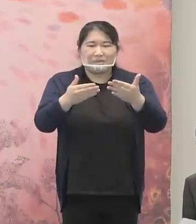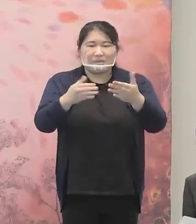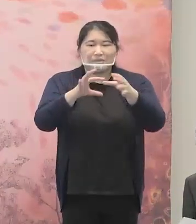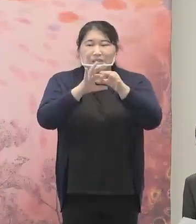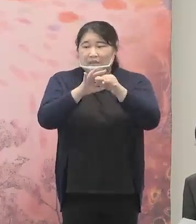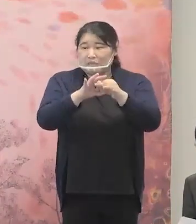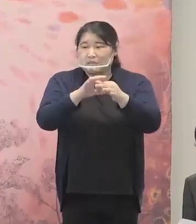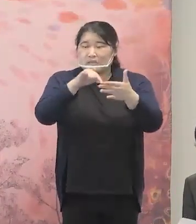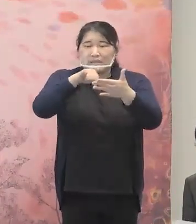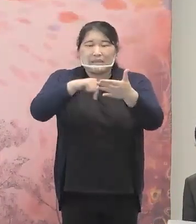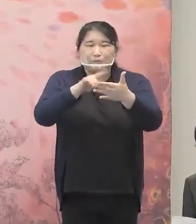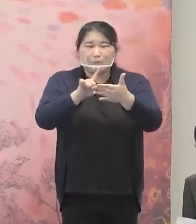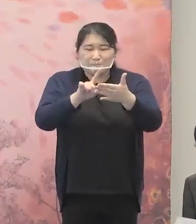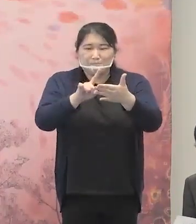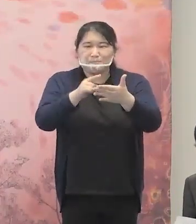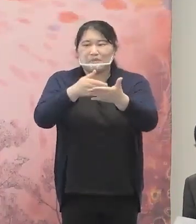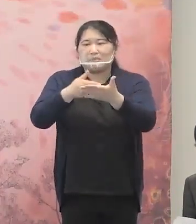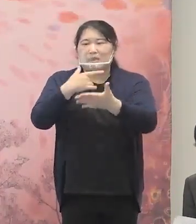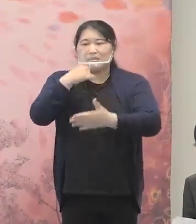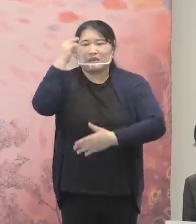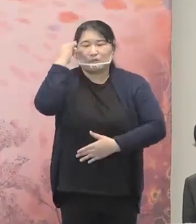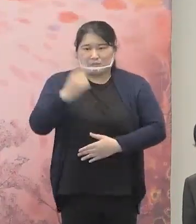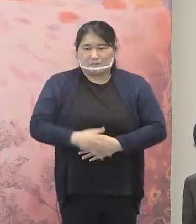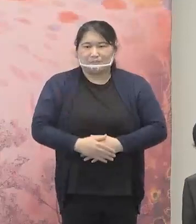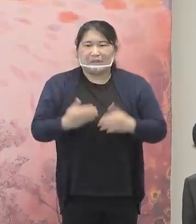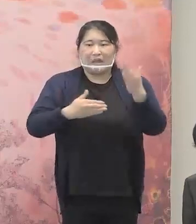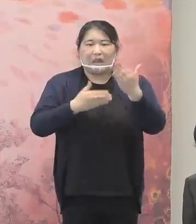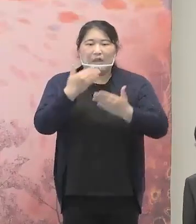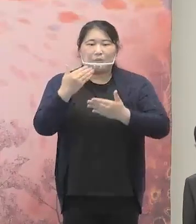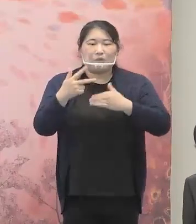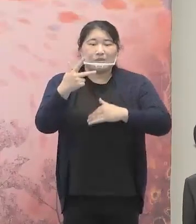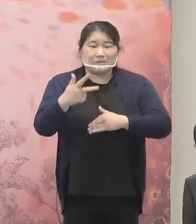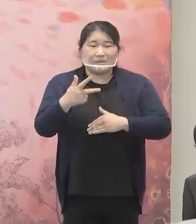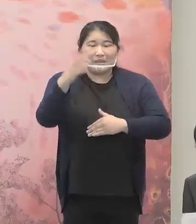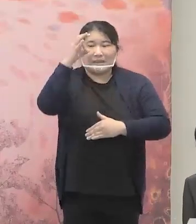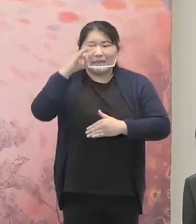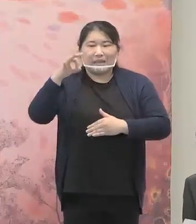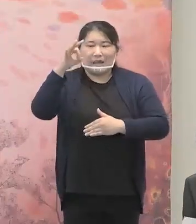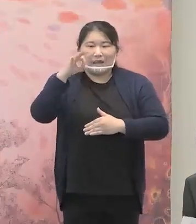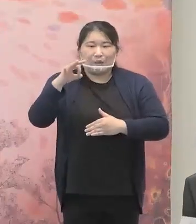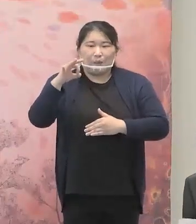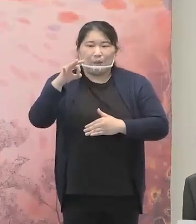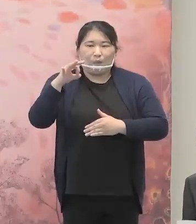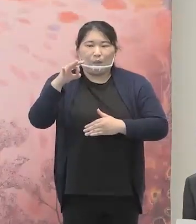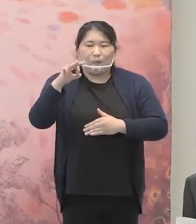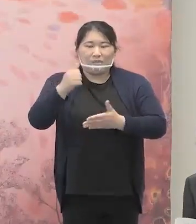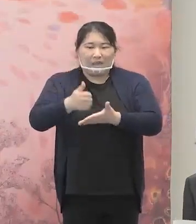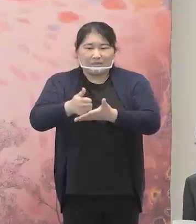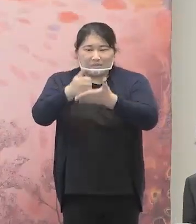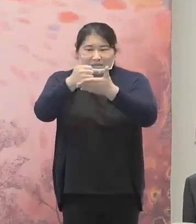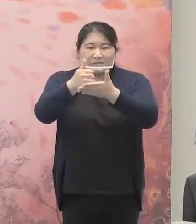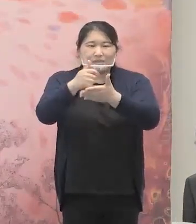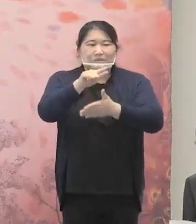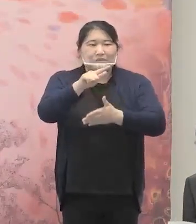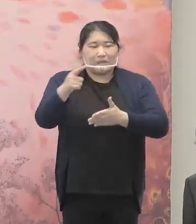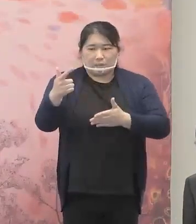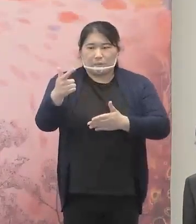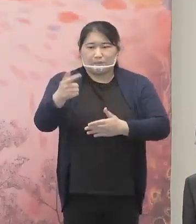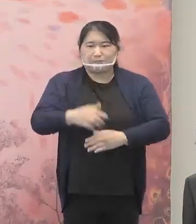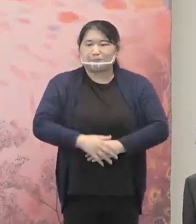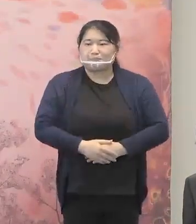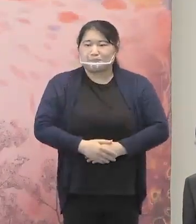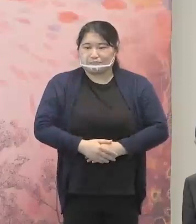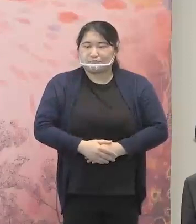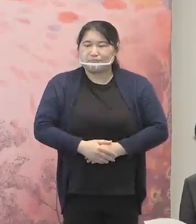いずれのパーソナリティも、青森市観光大使の千川栄三さんや GMU さん、またブルートキョさんは東京